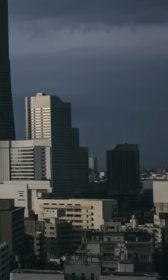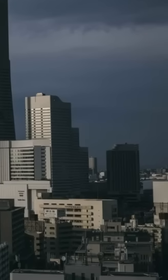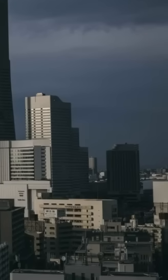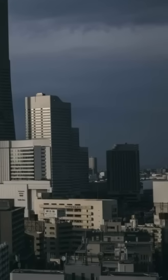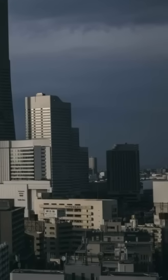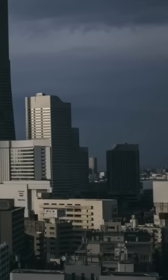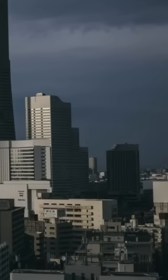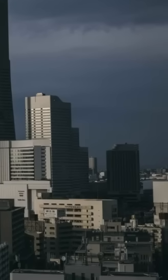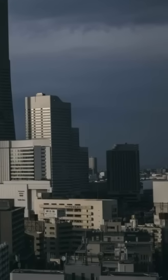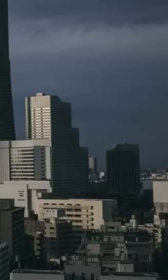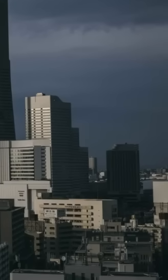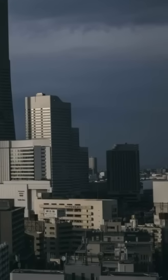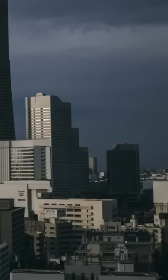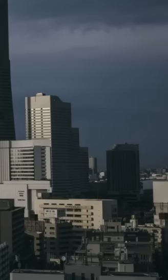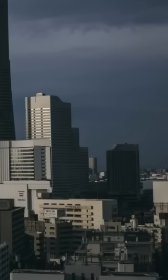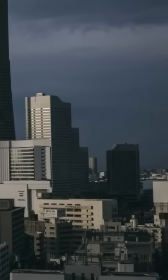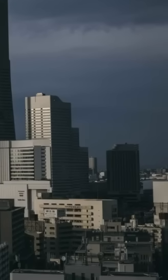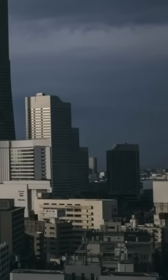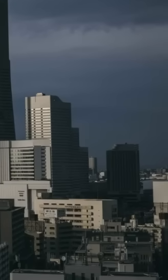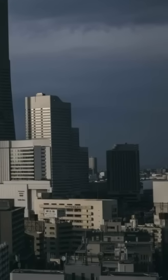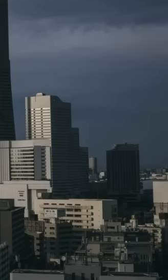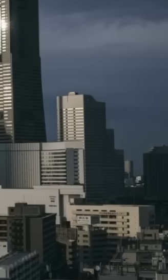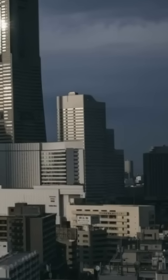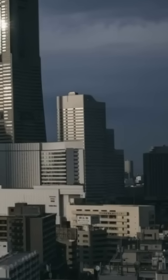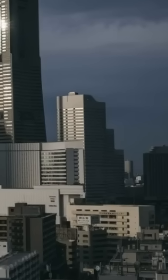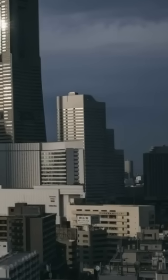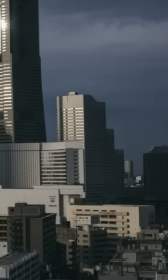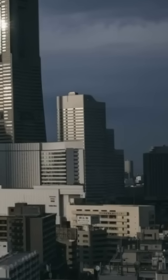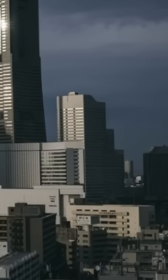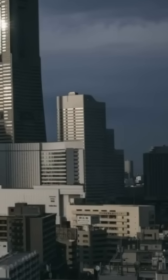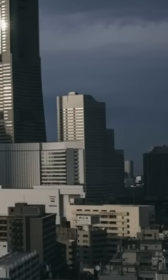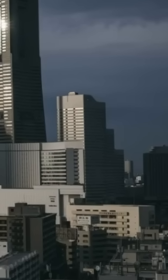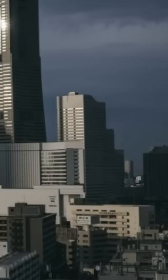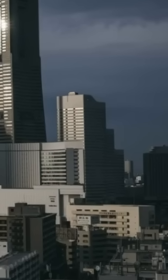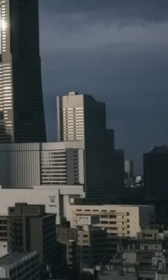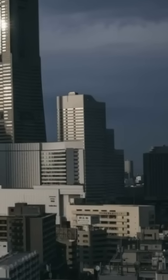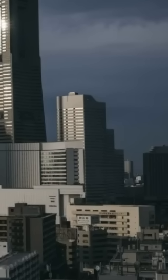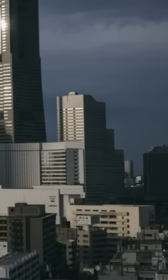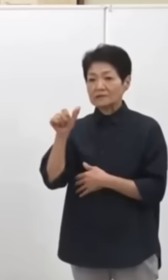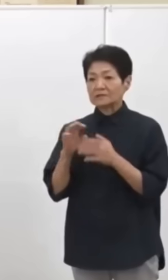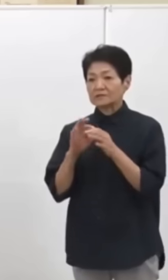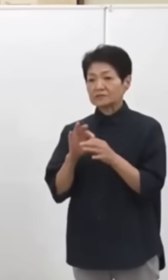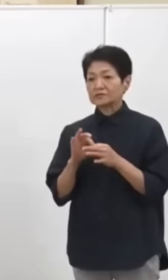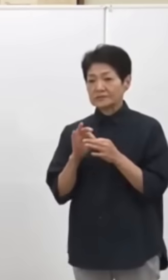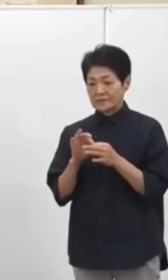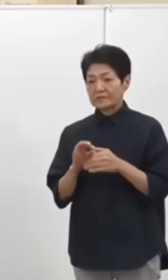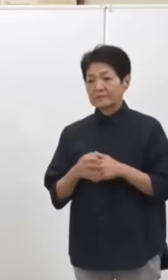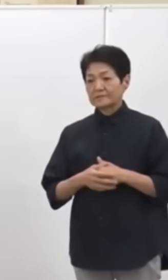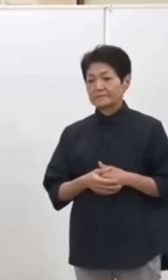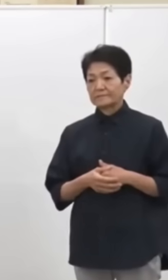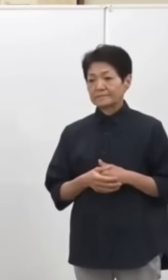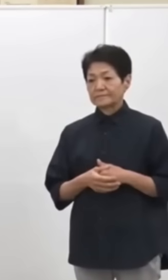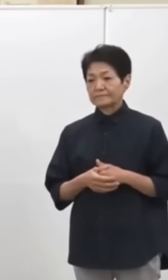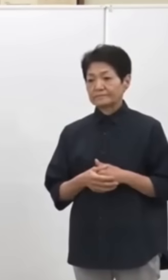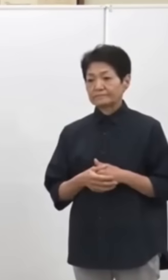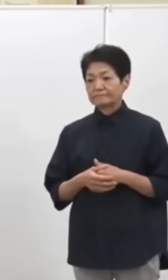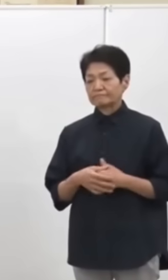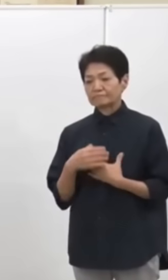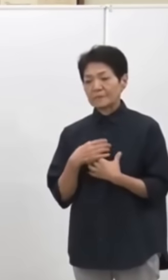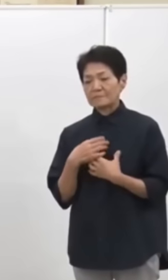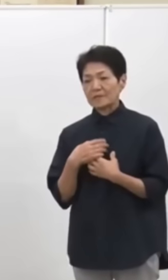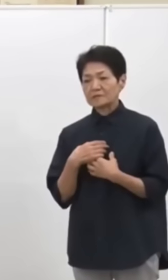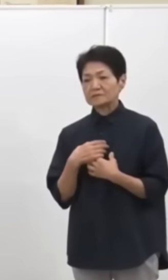て逃げられる可能性が出てきてるんですよ。はい。ちょっと会見の一部、これ見てみてください。 ちょっと懸念している